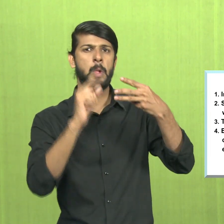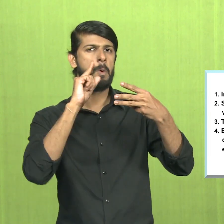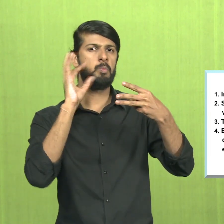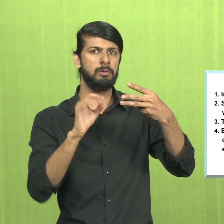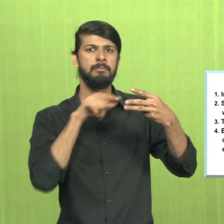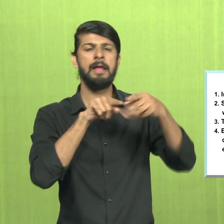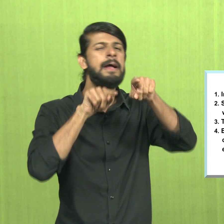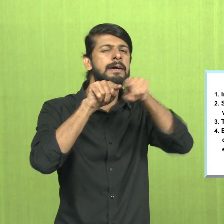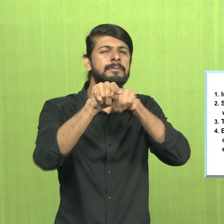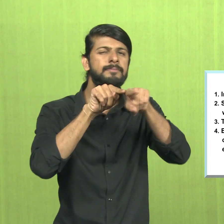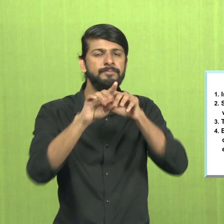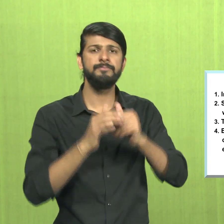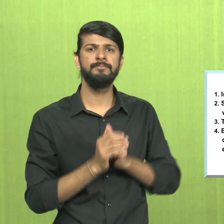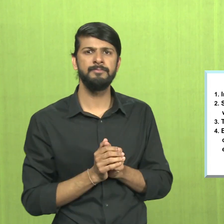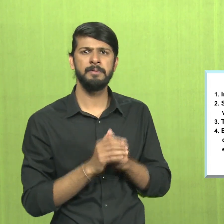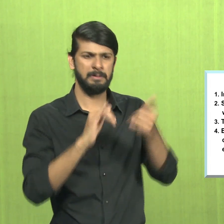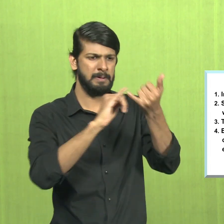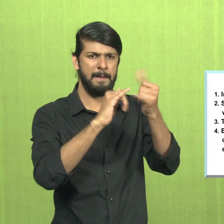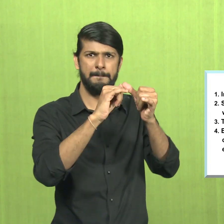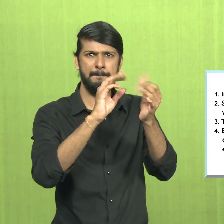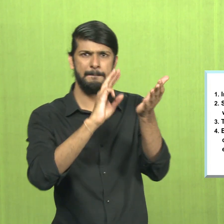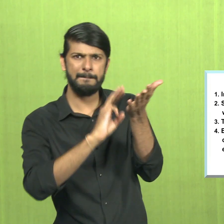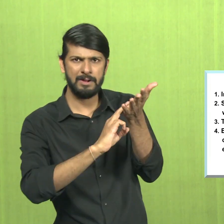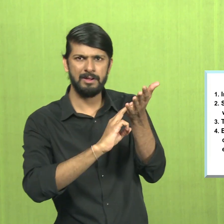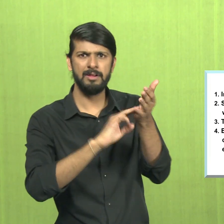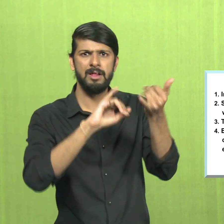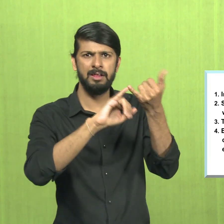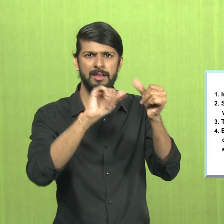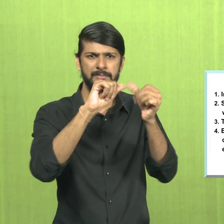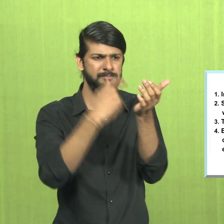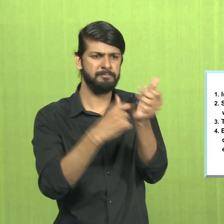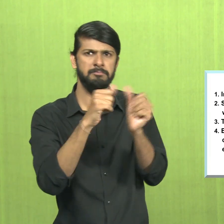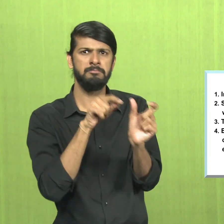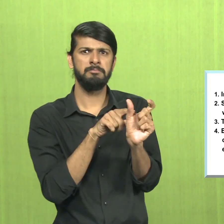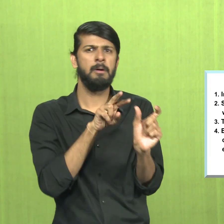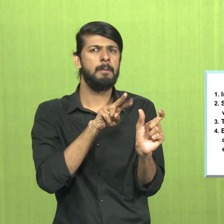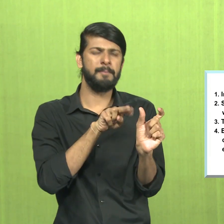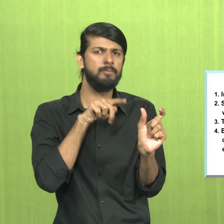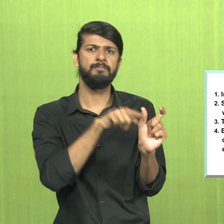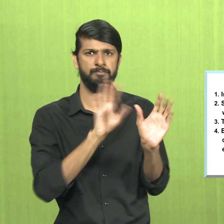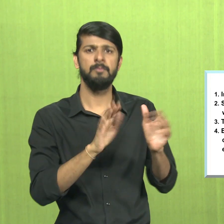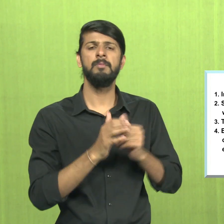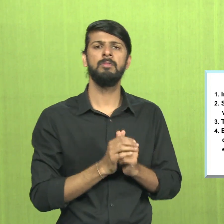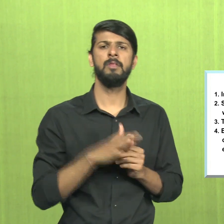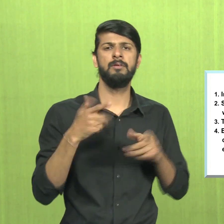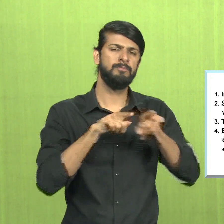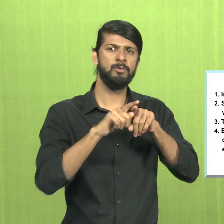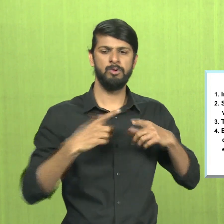थे हिंदुइज्म बिलीव्स इन थे इंपोर्ट कॉन्टैक्ट्स फ्रॉम फर्स्ट इज समसारा व्हिच मींस